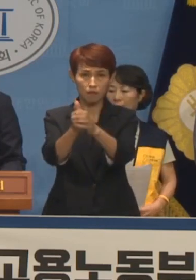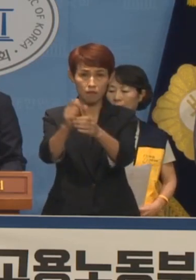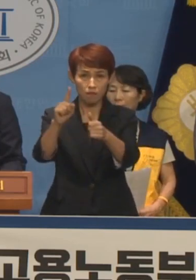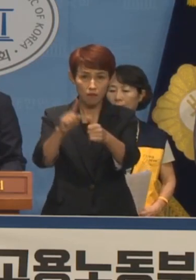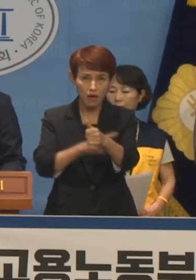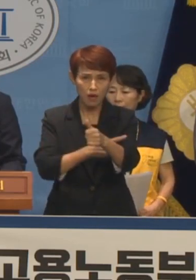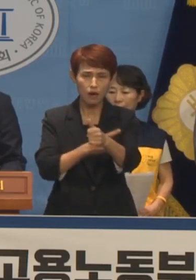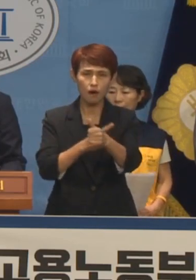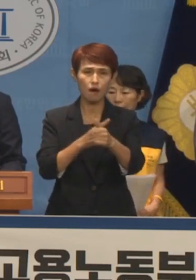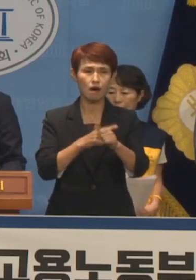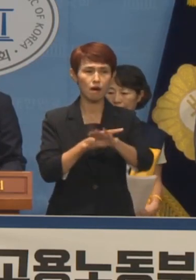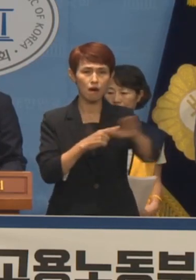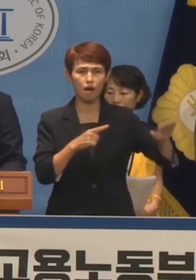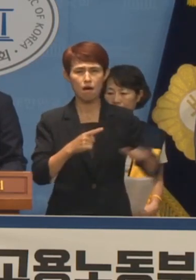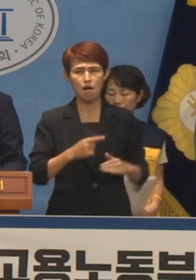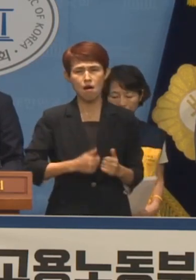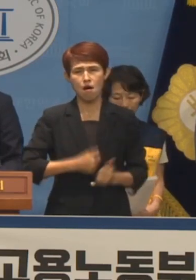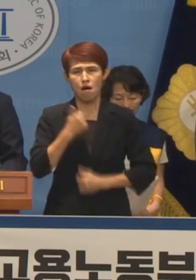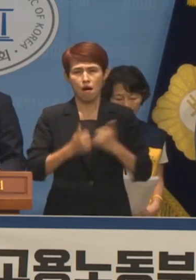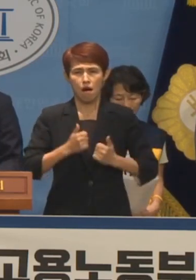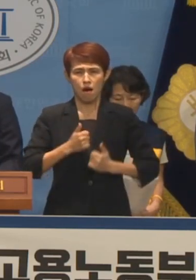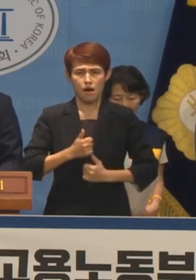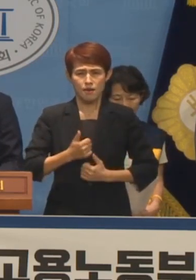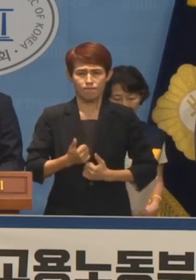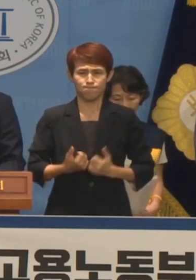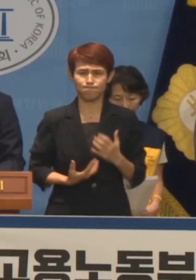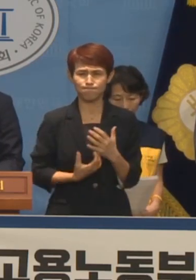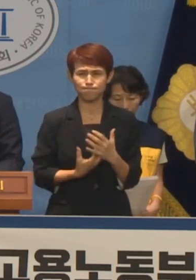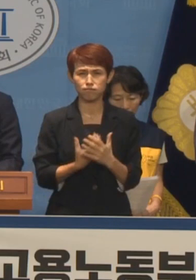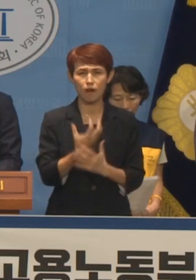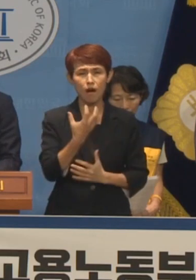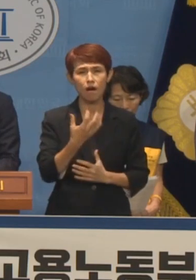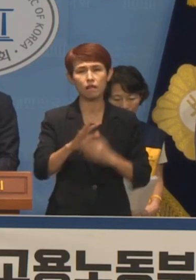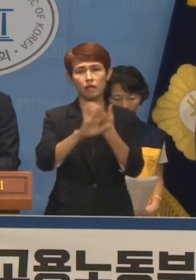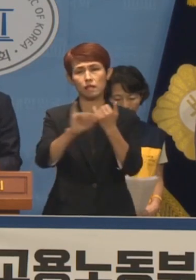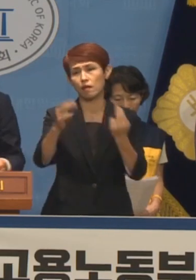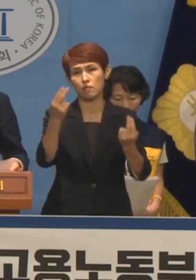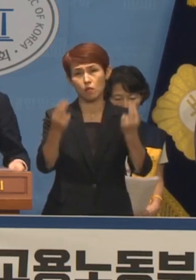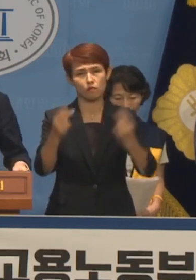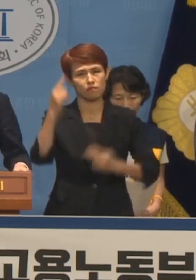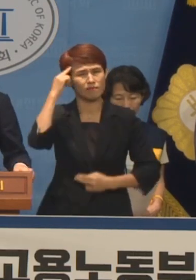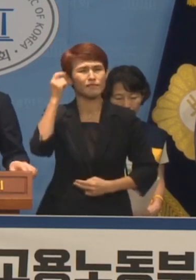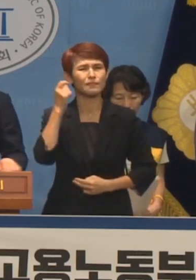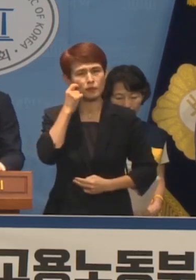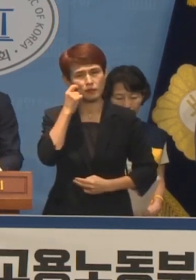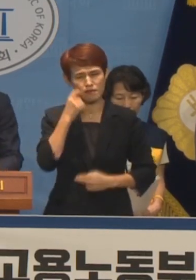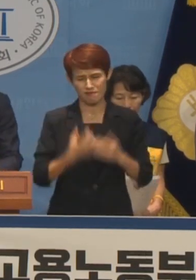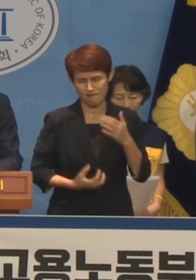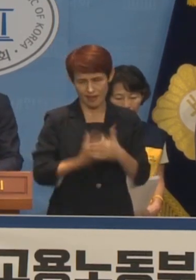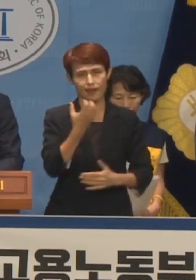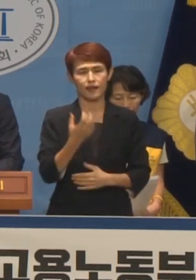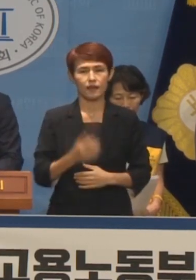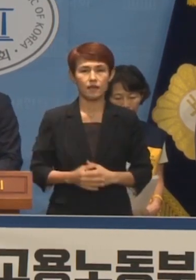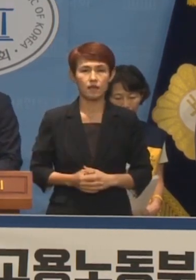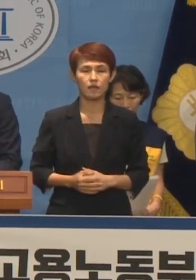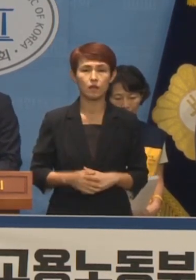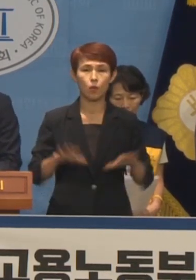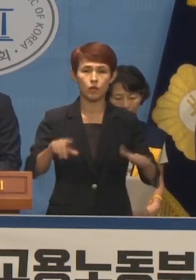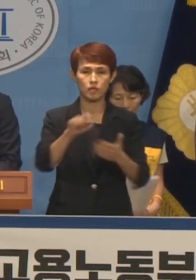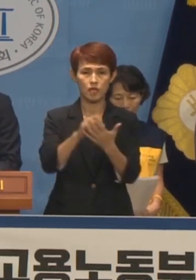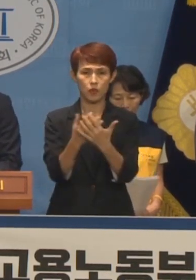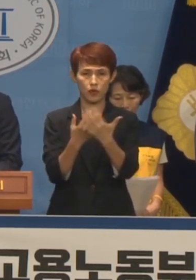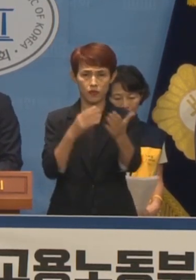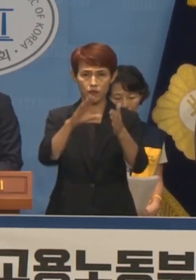고통과 분노는 다른 이들이 함부로 짐작할 수 없을 지경입니다. 오늘 기자회견을 통해